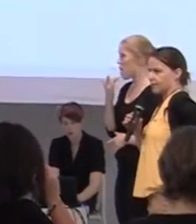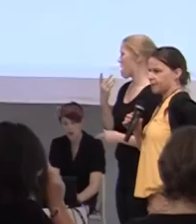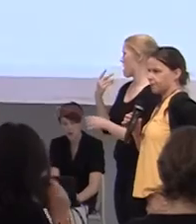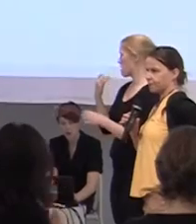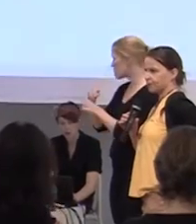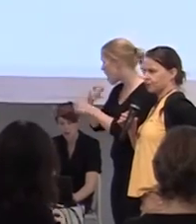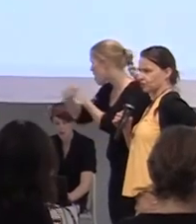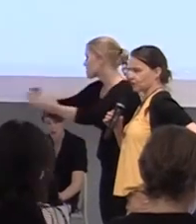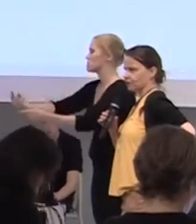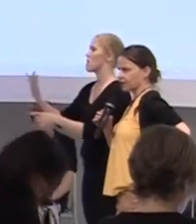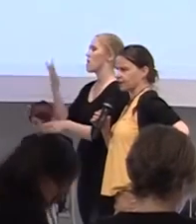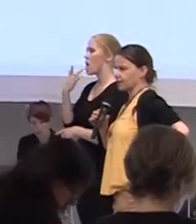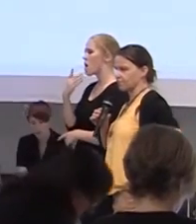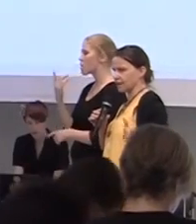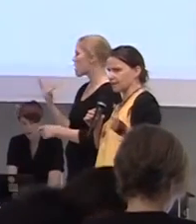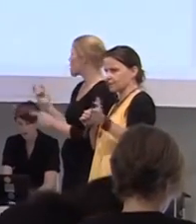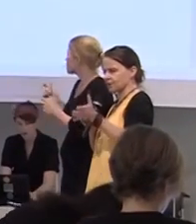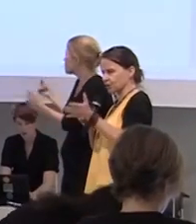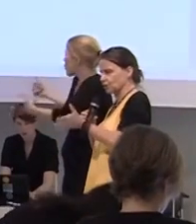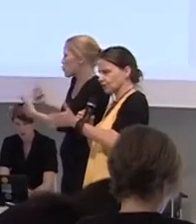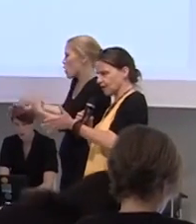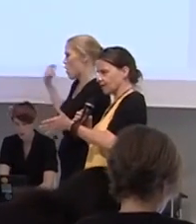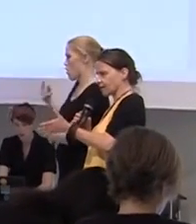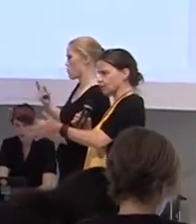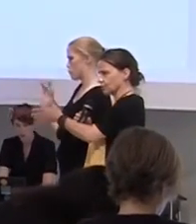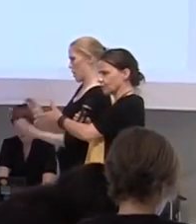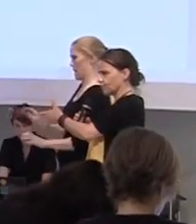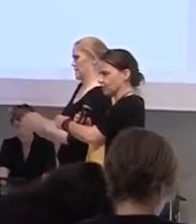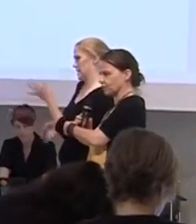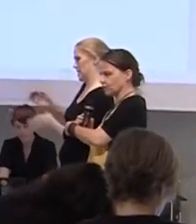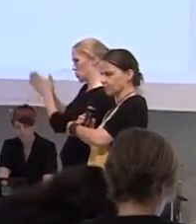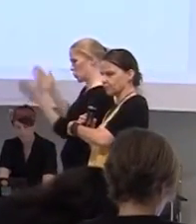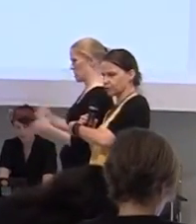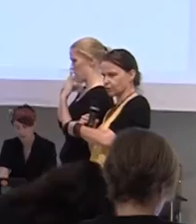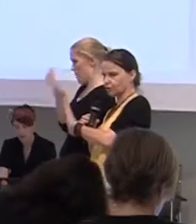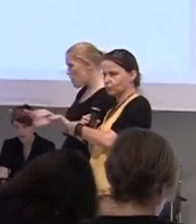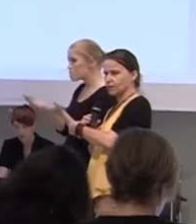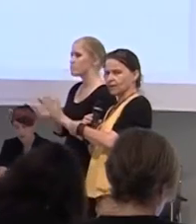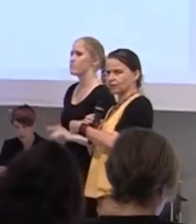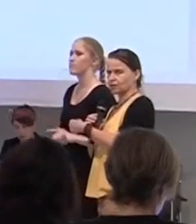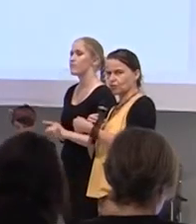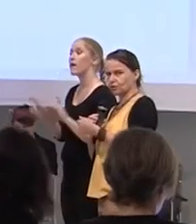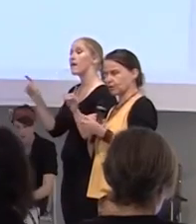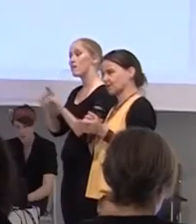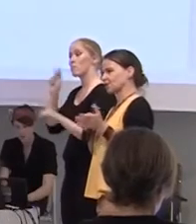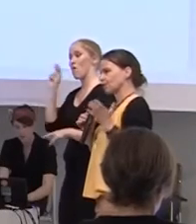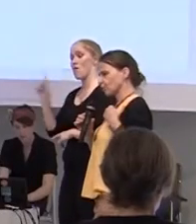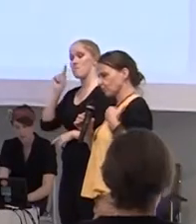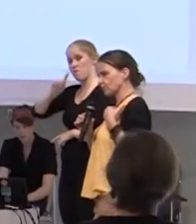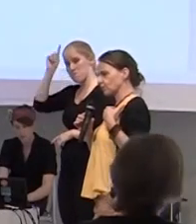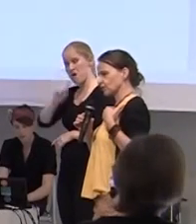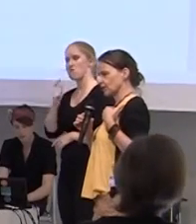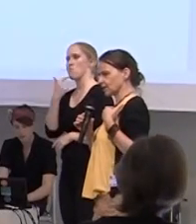a často si neví rady a tím pádem se často stává, a to zase bylo pohled rodičů, že ty školy ty